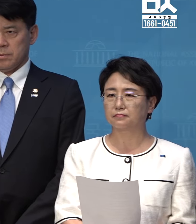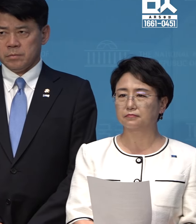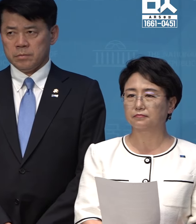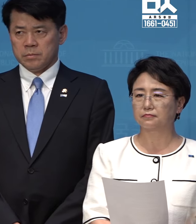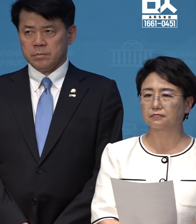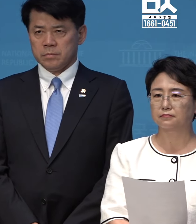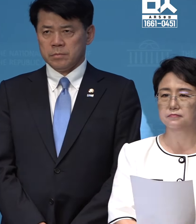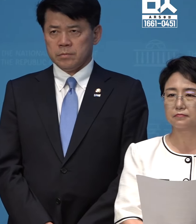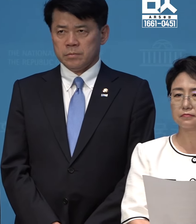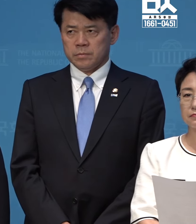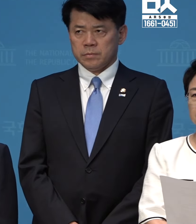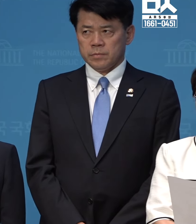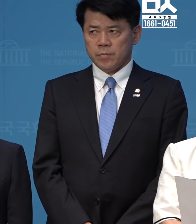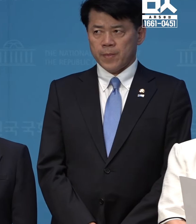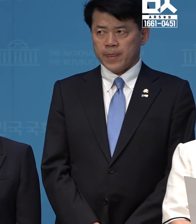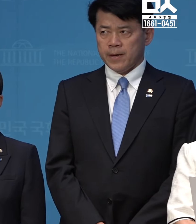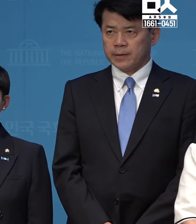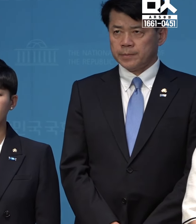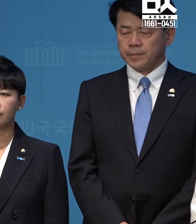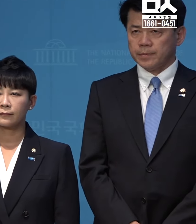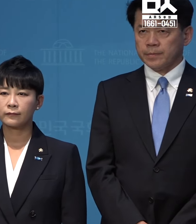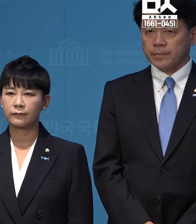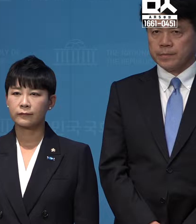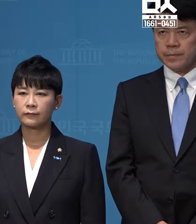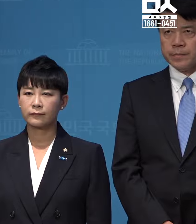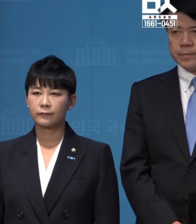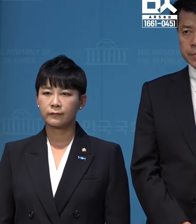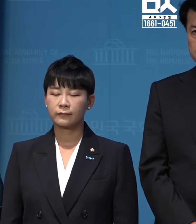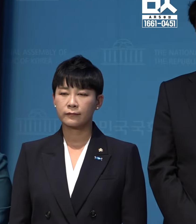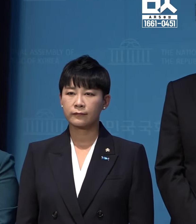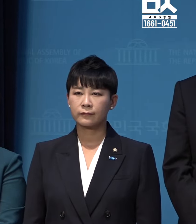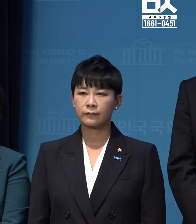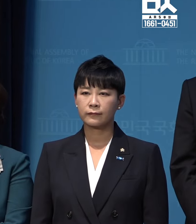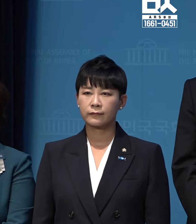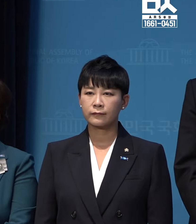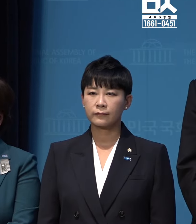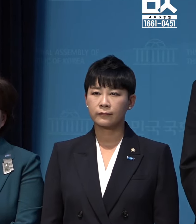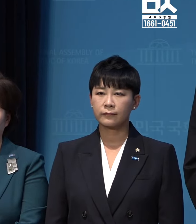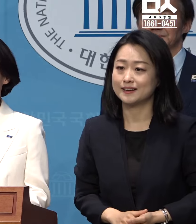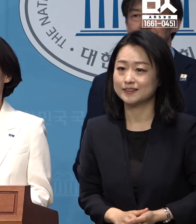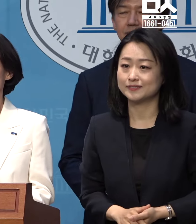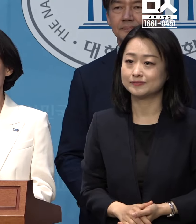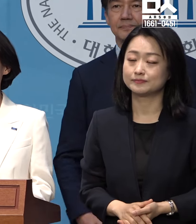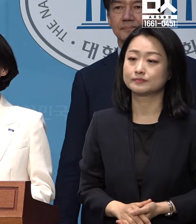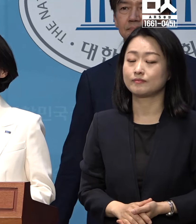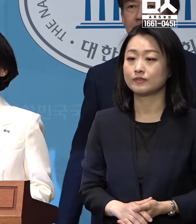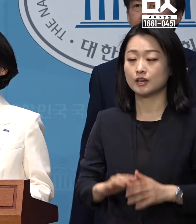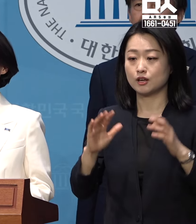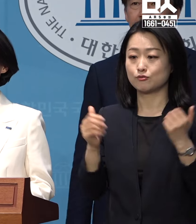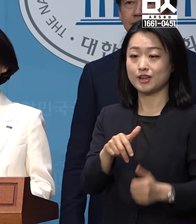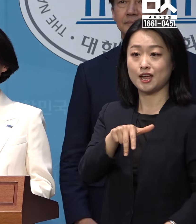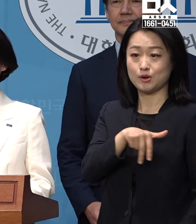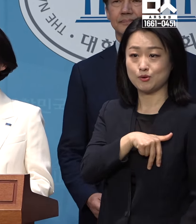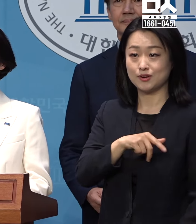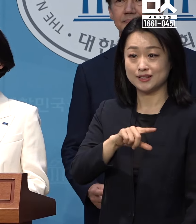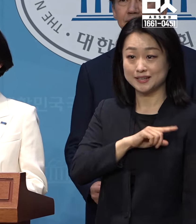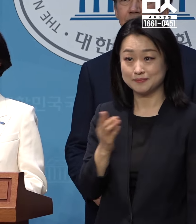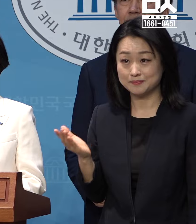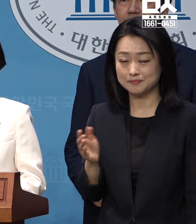맞붙으며 결코 물러서지 않고 마침내 끝장을 보겠습니다. 국회의원